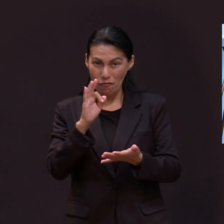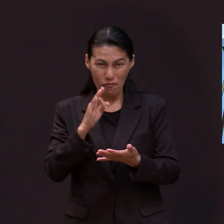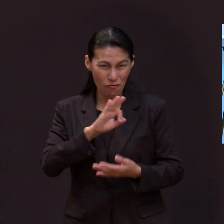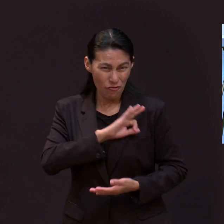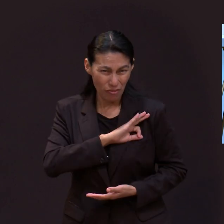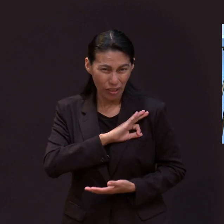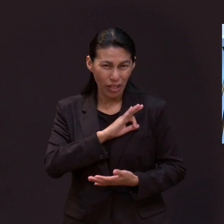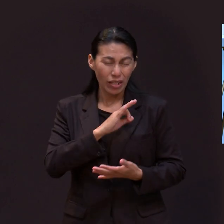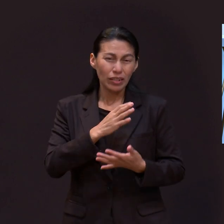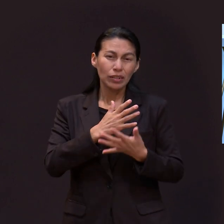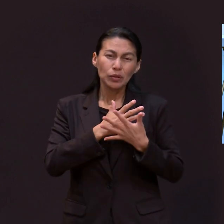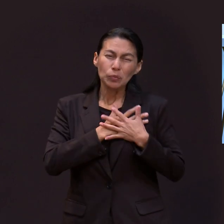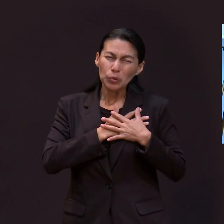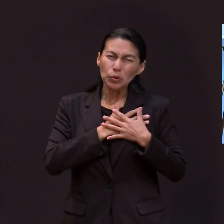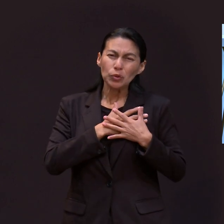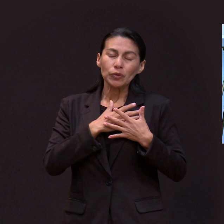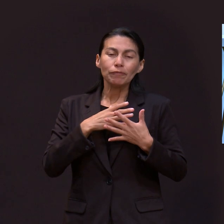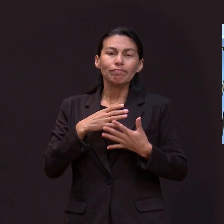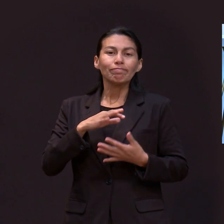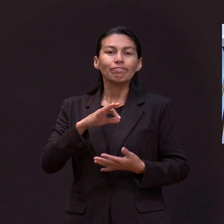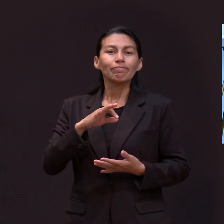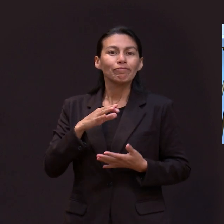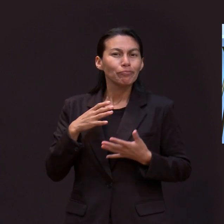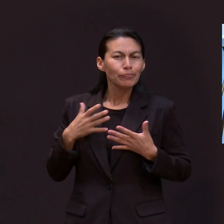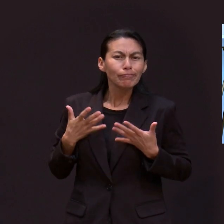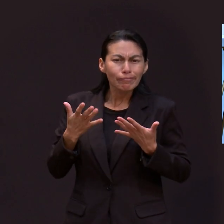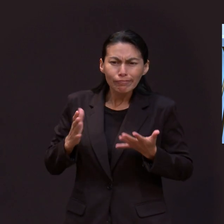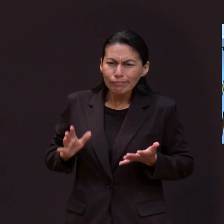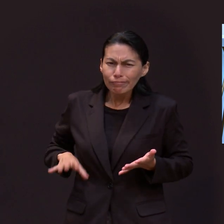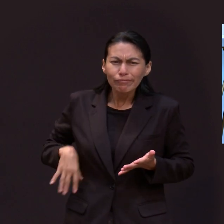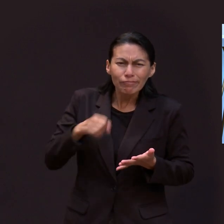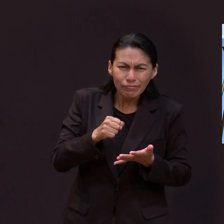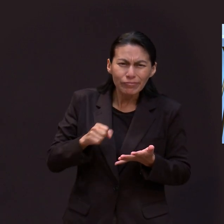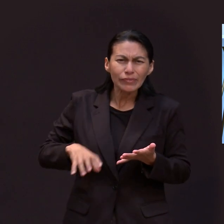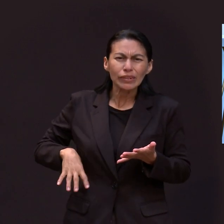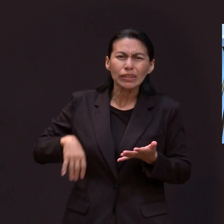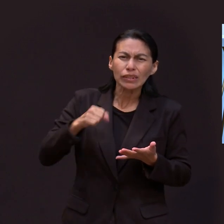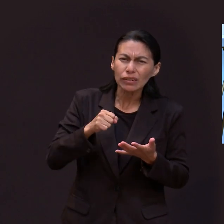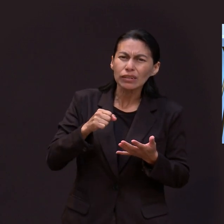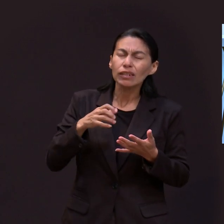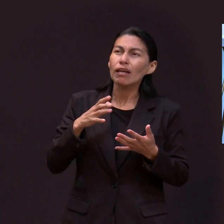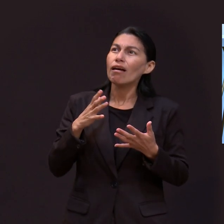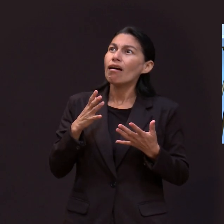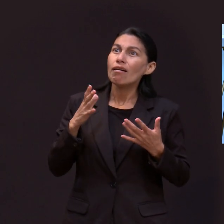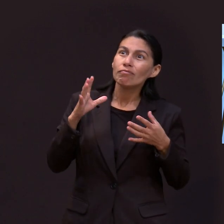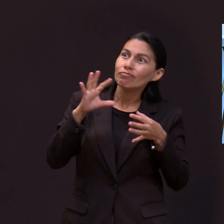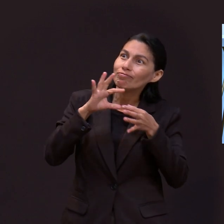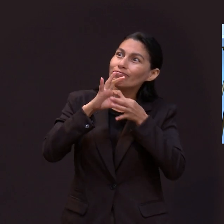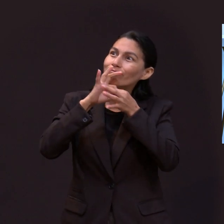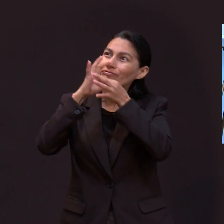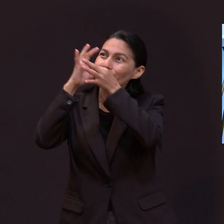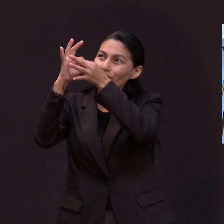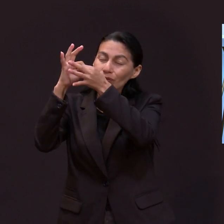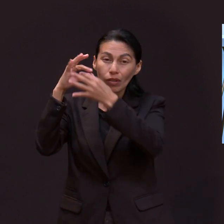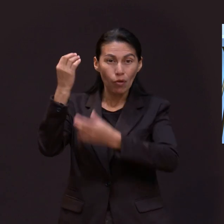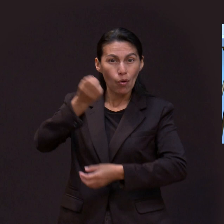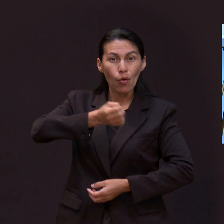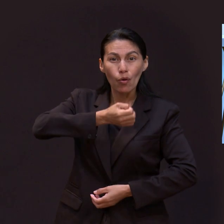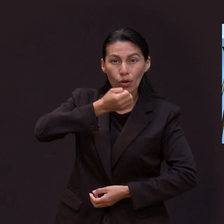y la fe y nos motivará a buscar la dependencia de dios en oración